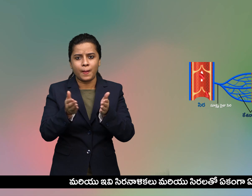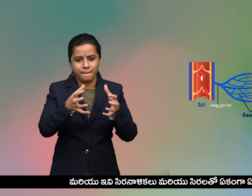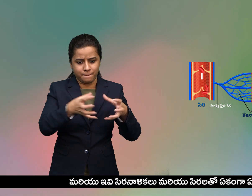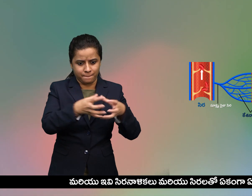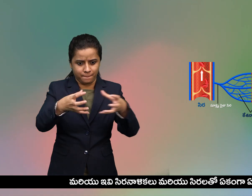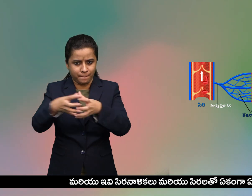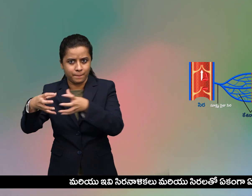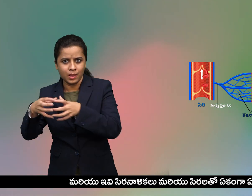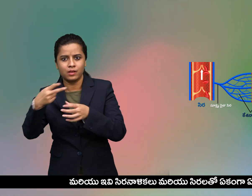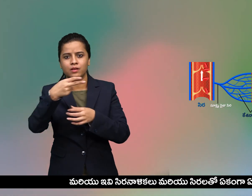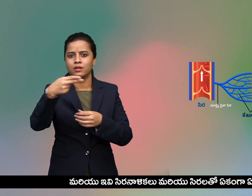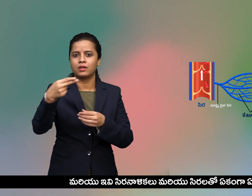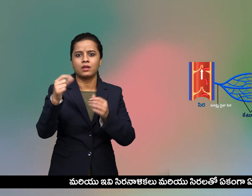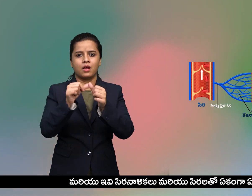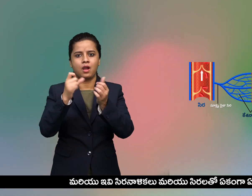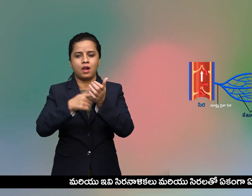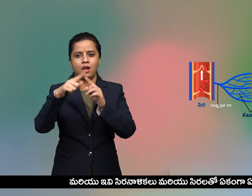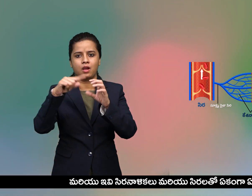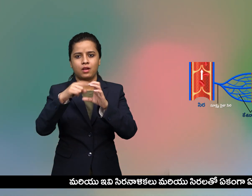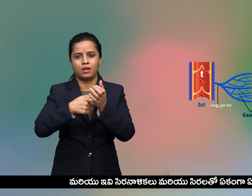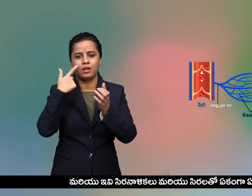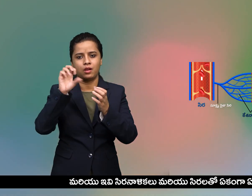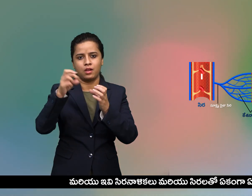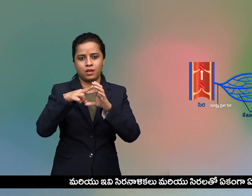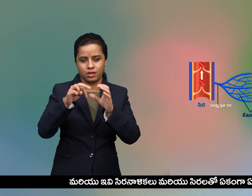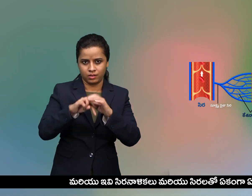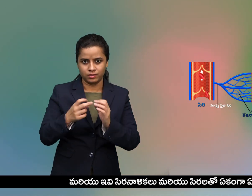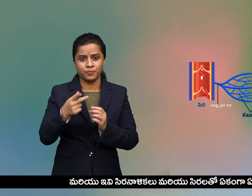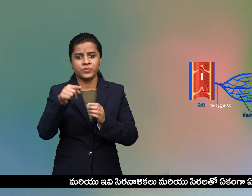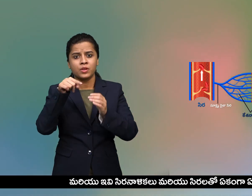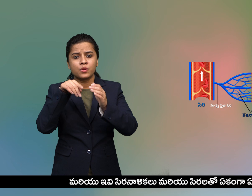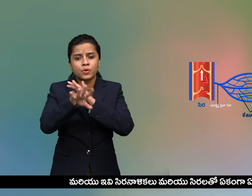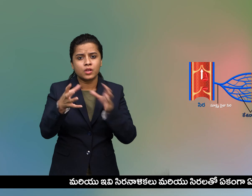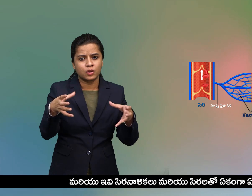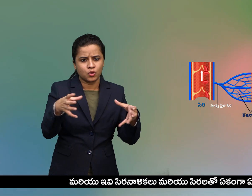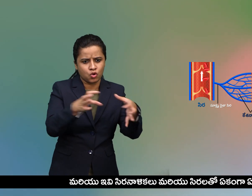సిరనాళికలు మరియు సిరలతో ఏకంగా ఏర్పడతాయి.